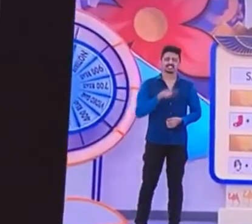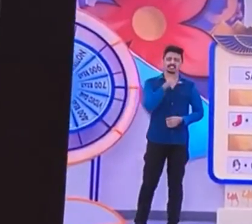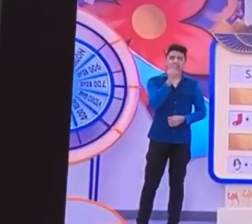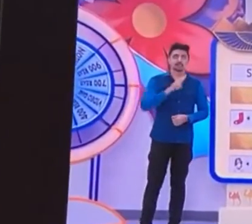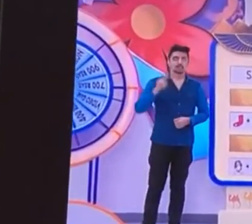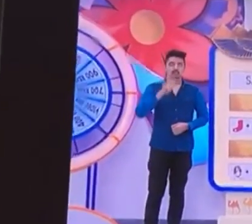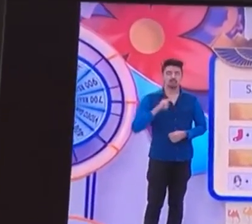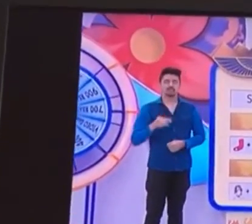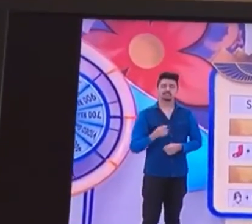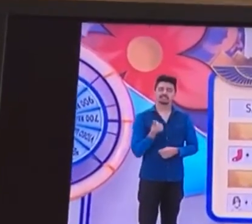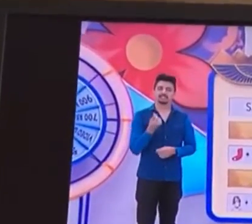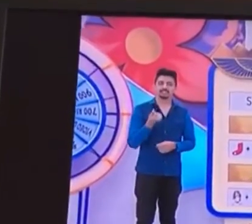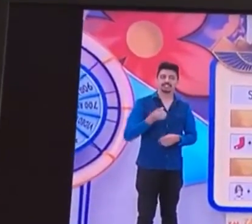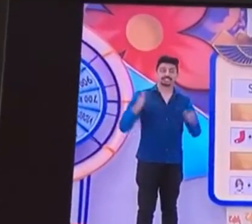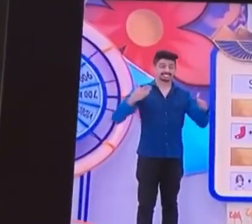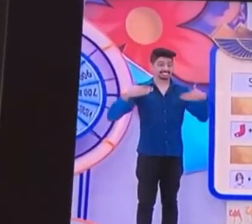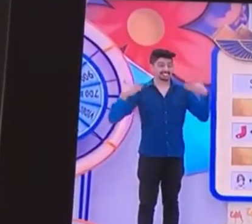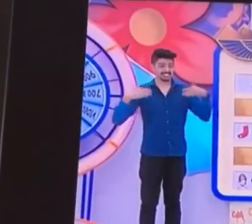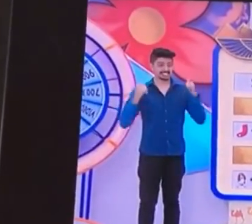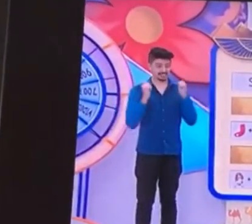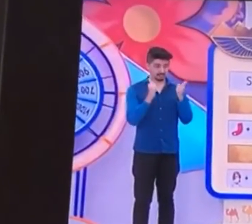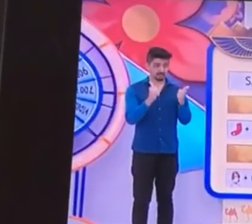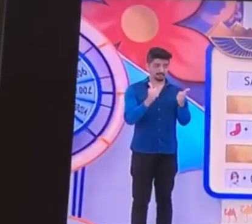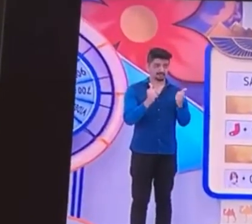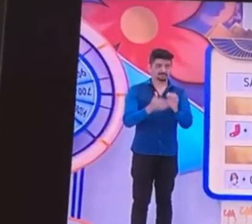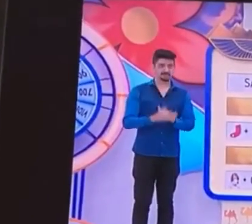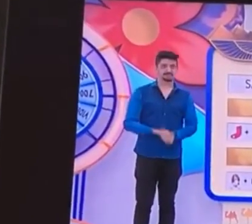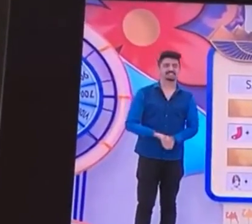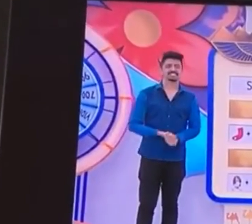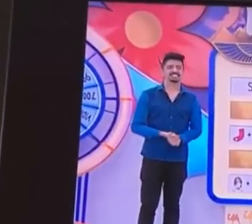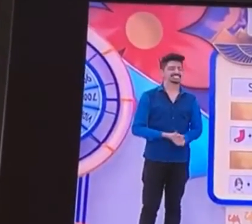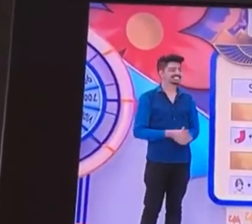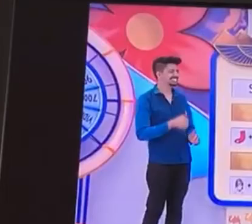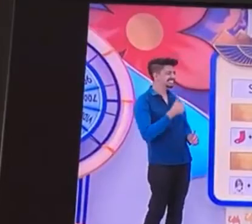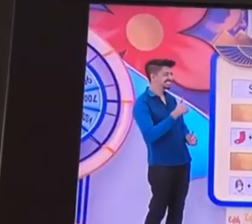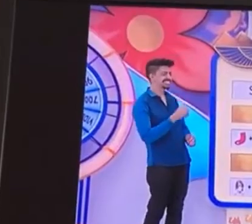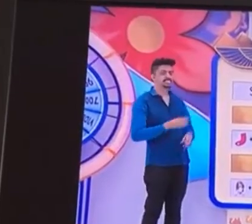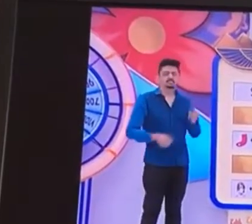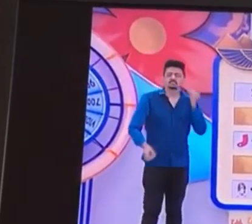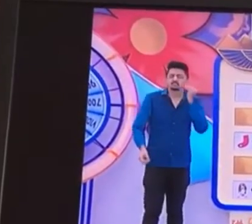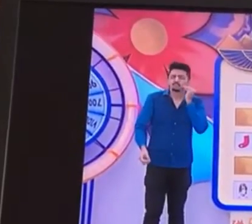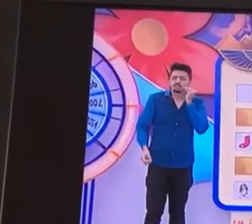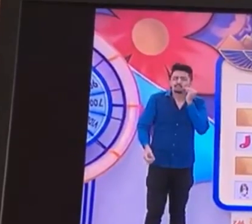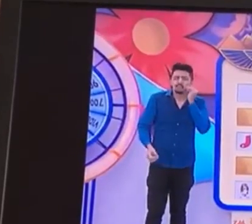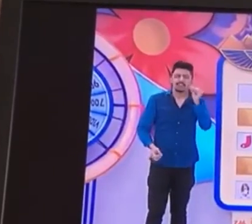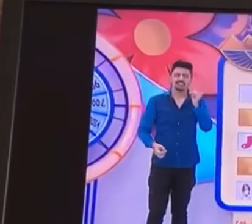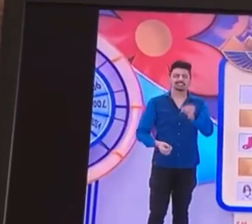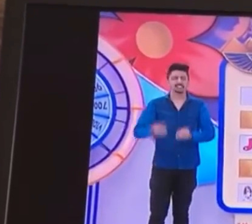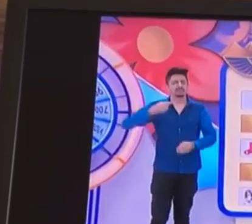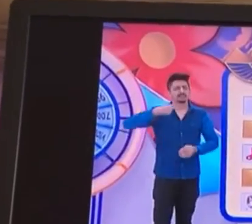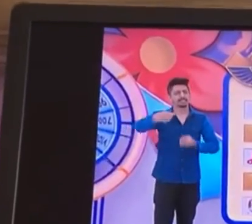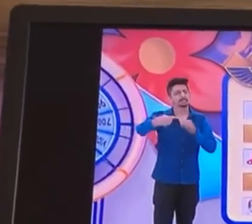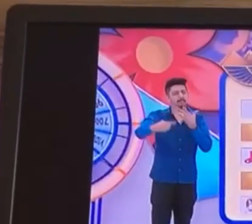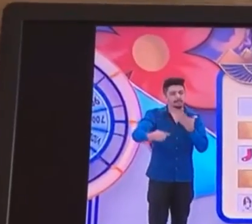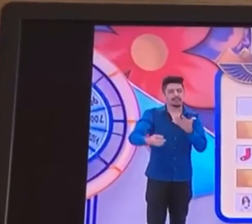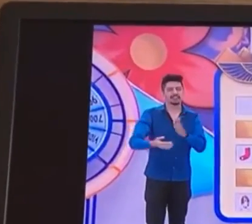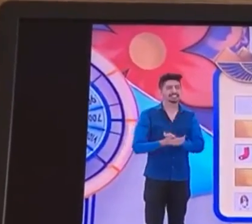dinheiro com muita alegria, tá bom, Giovana? Tá. Beijo grande, uma excelente semana.